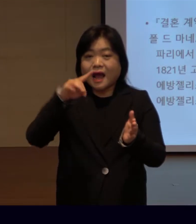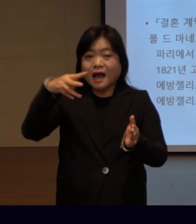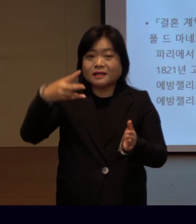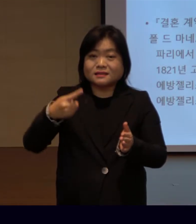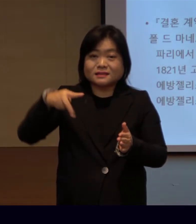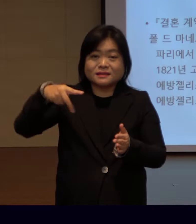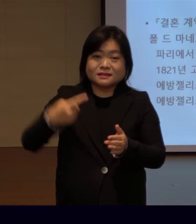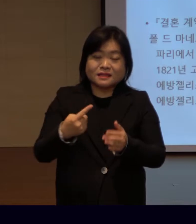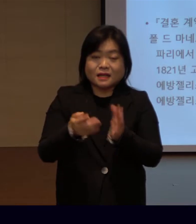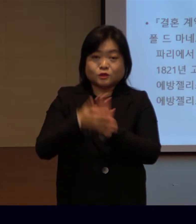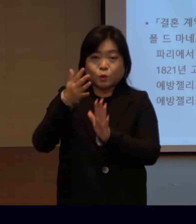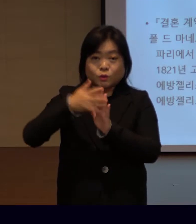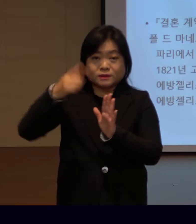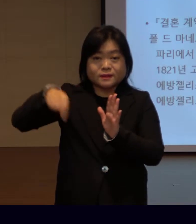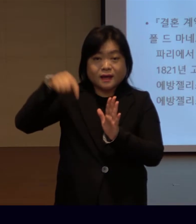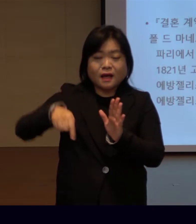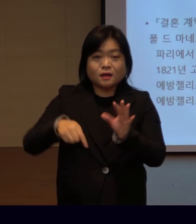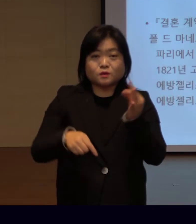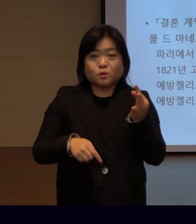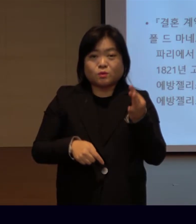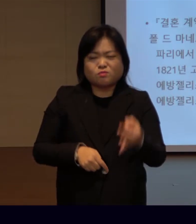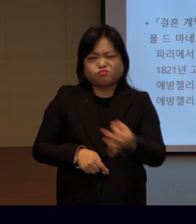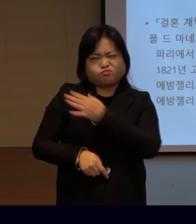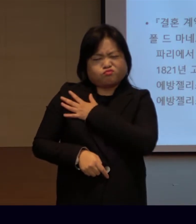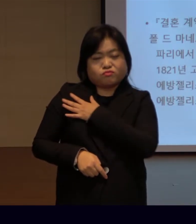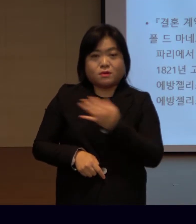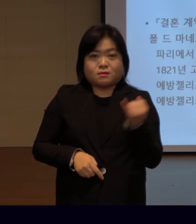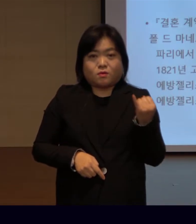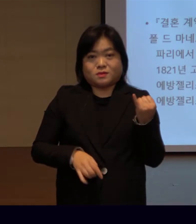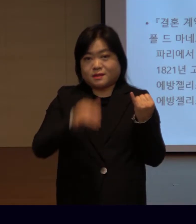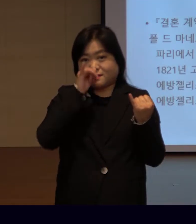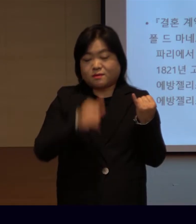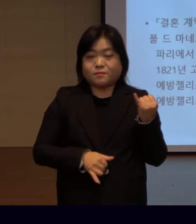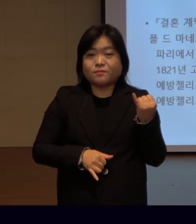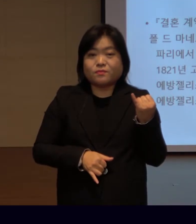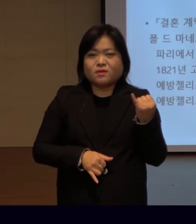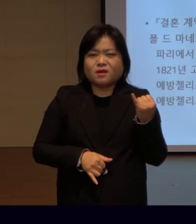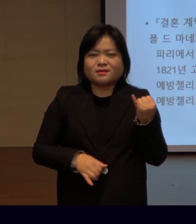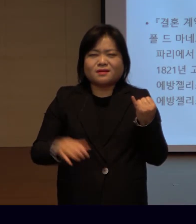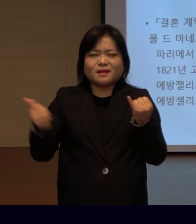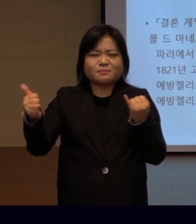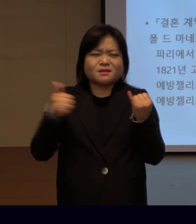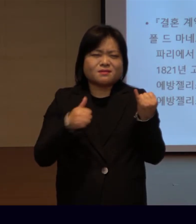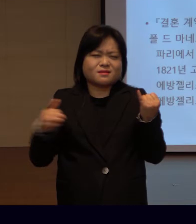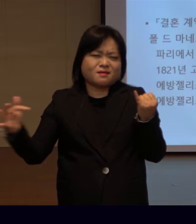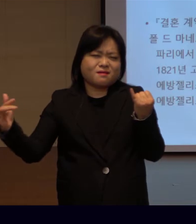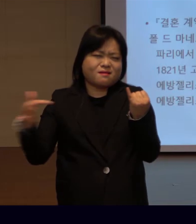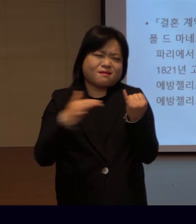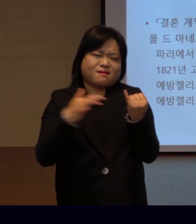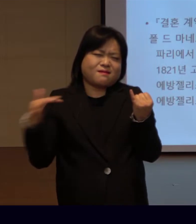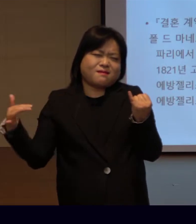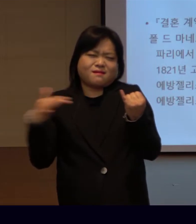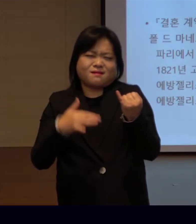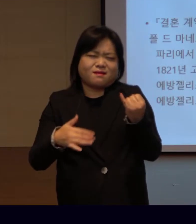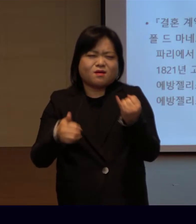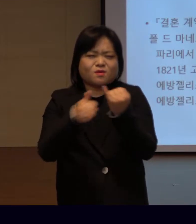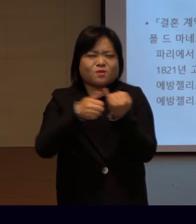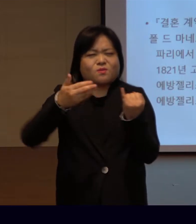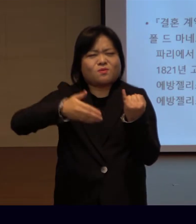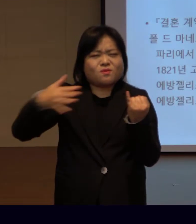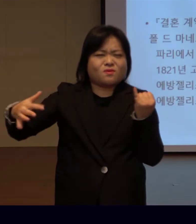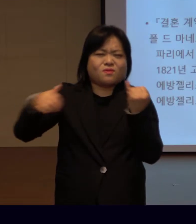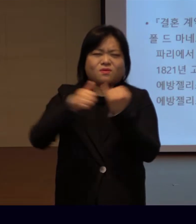아르시라는 그 도시에 지참금이 많은 여자가 있어요. 그래서 이 여자한테 온갖 남자들이 다 달려들어서 이제 청혼을 하는